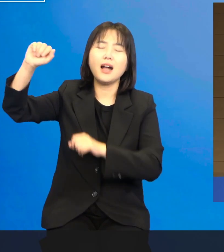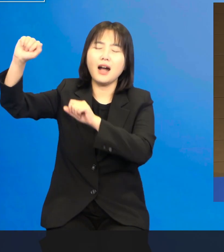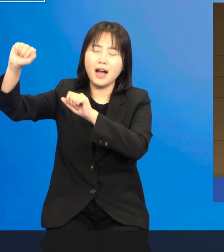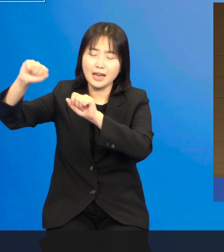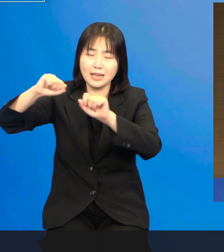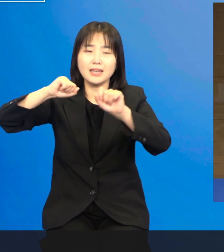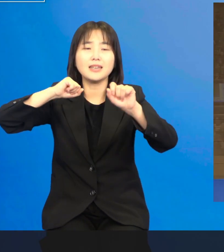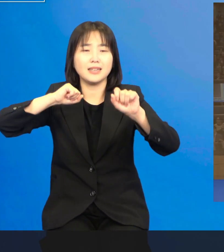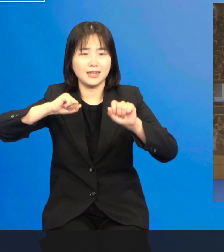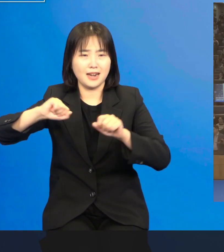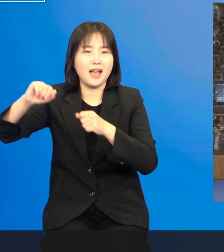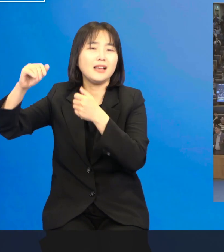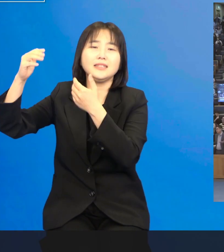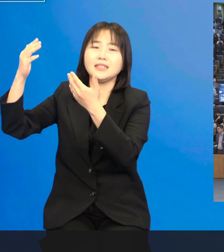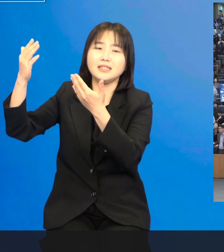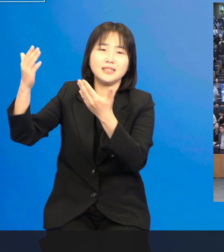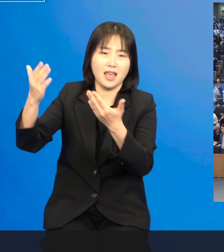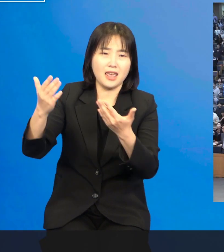주가